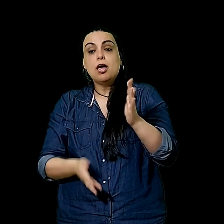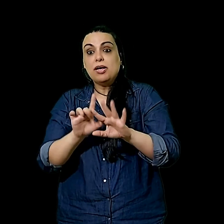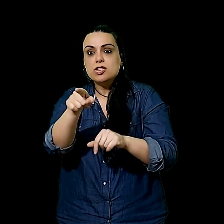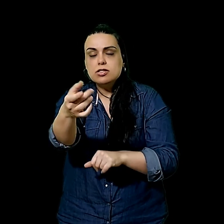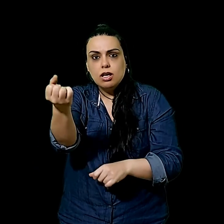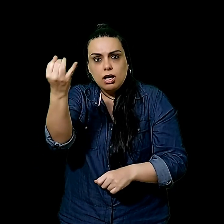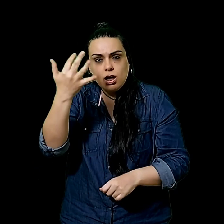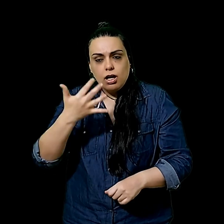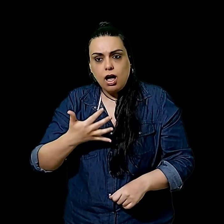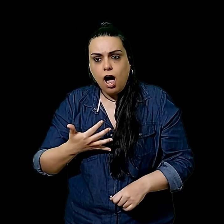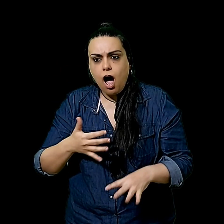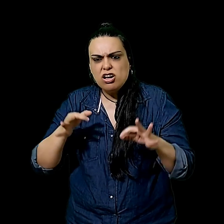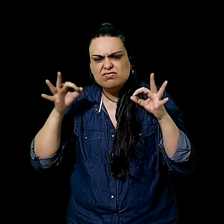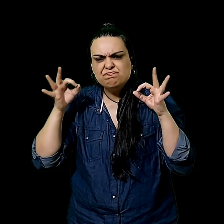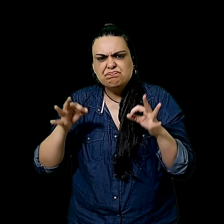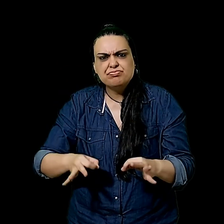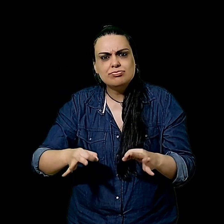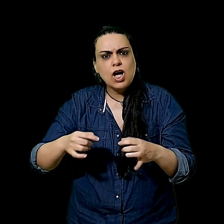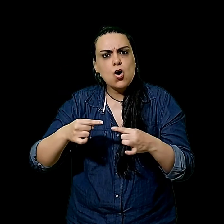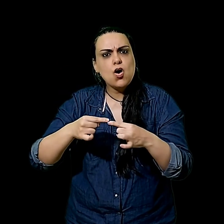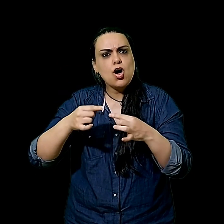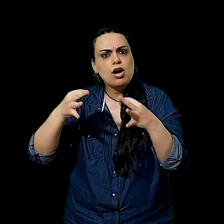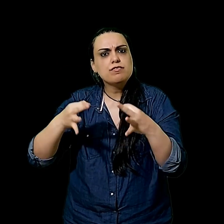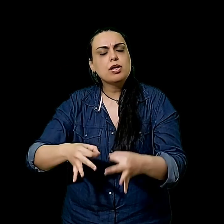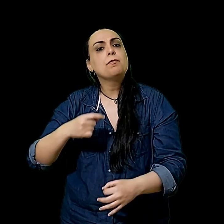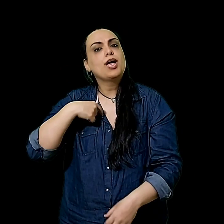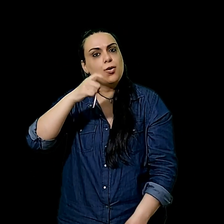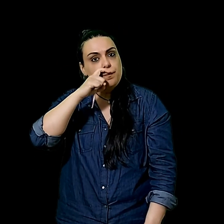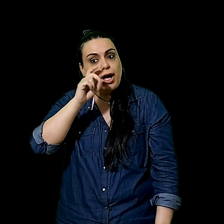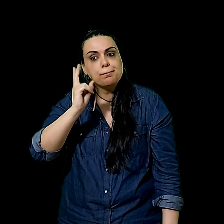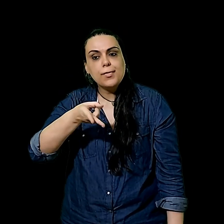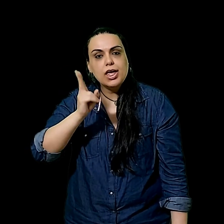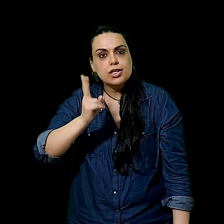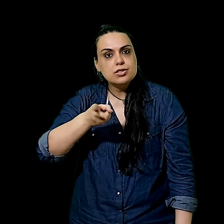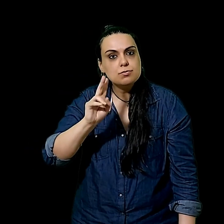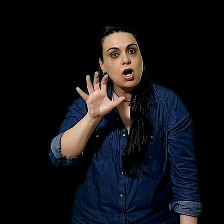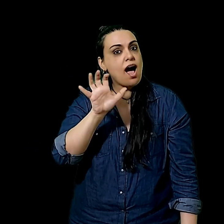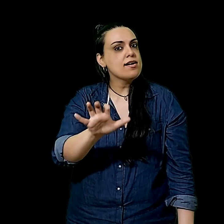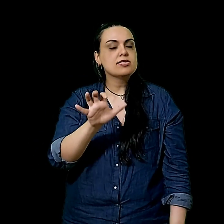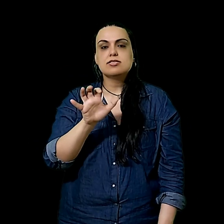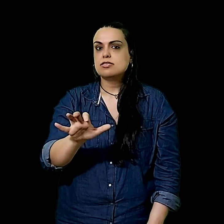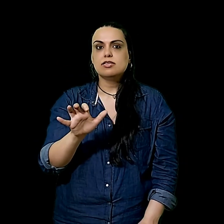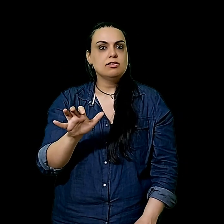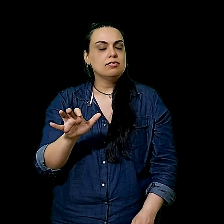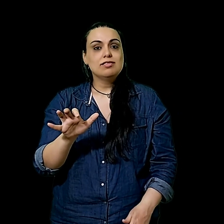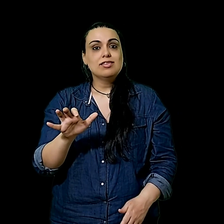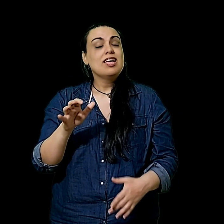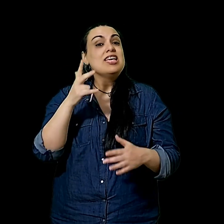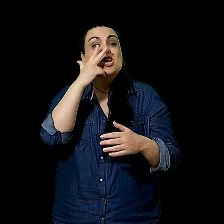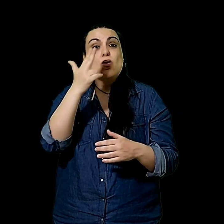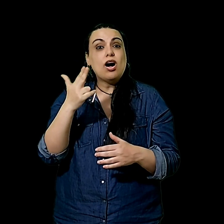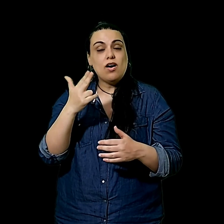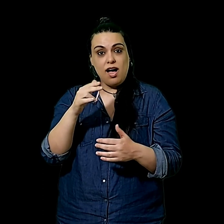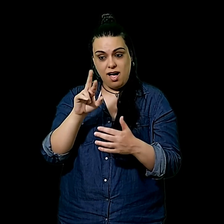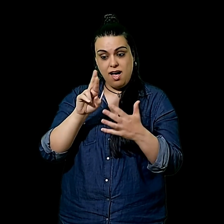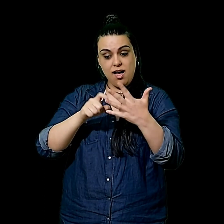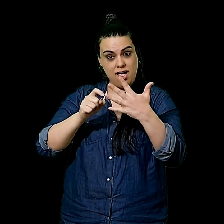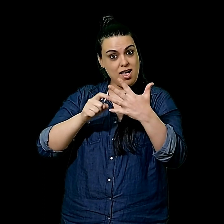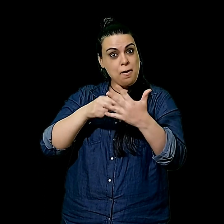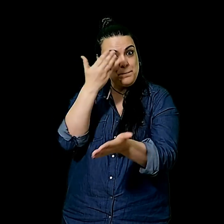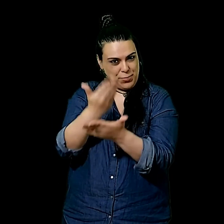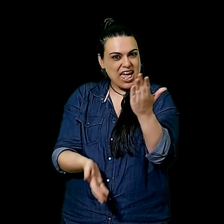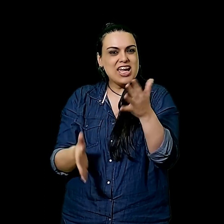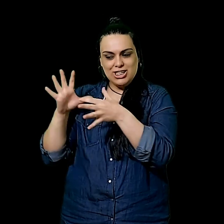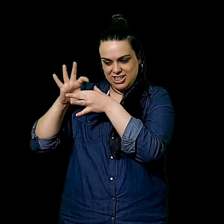falando isso hoje confirma que o meu pai era esse homem mesmo. E, obviamente, ela ficou fora de um contexto físico, mas ela ficou